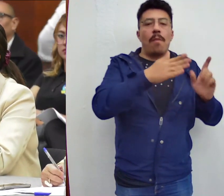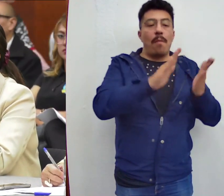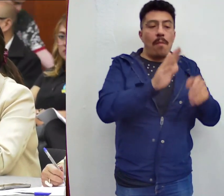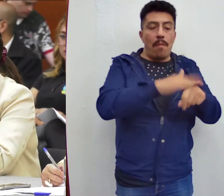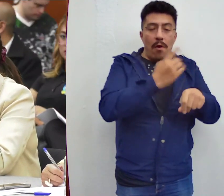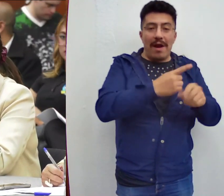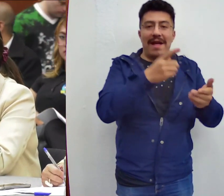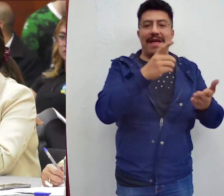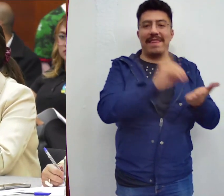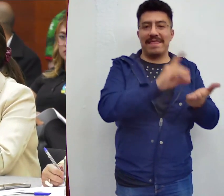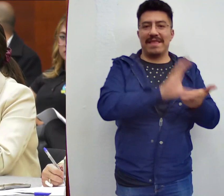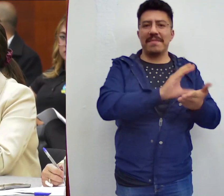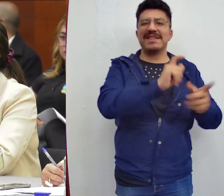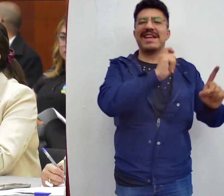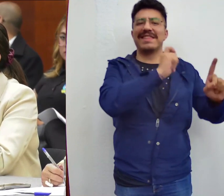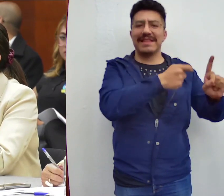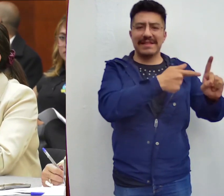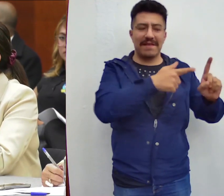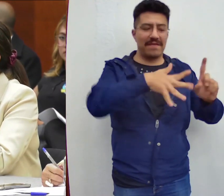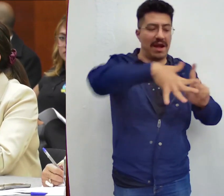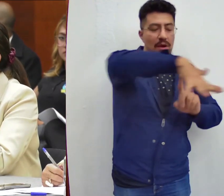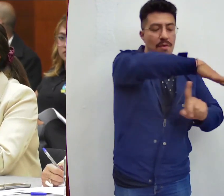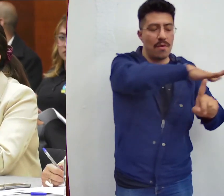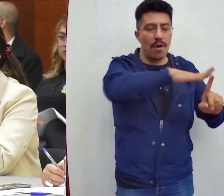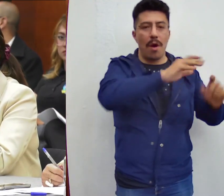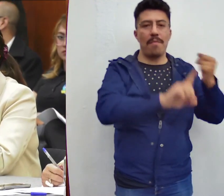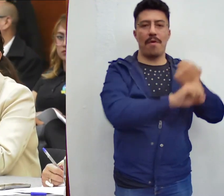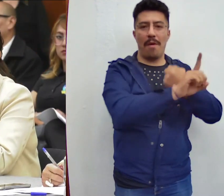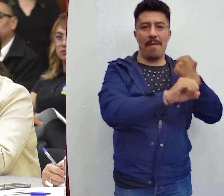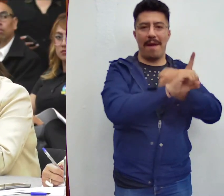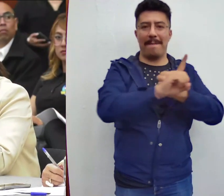en el ambiente y las barreras